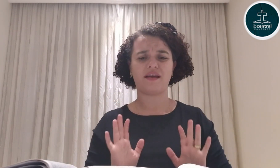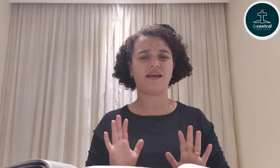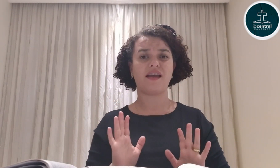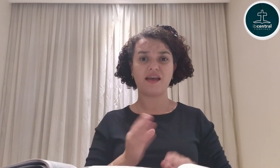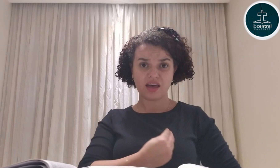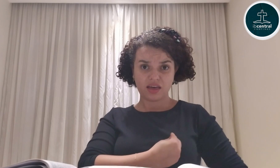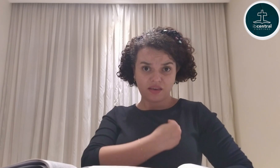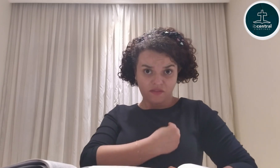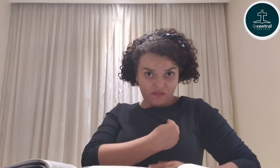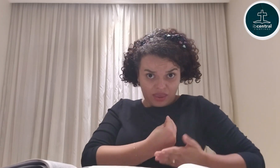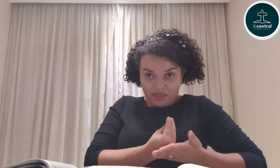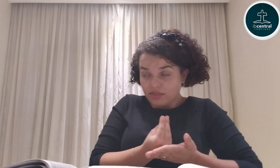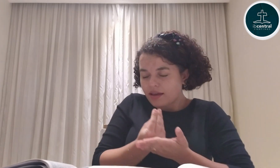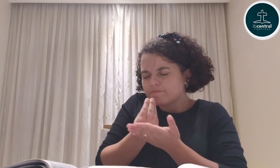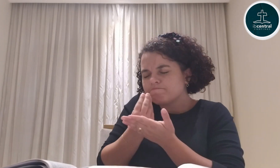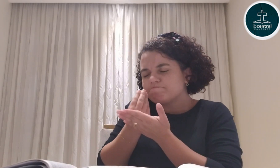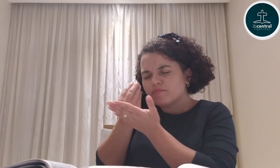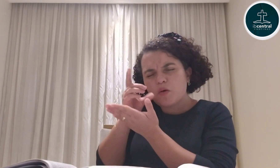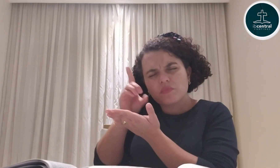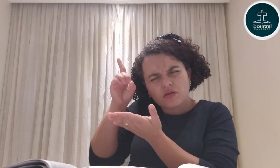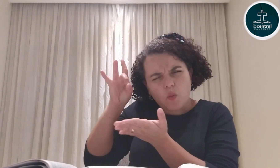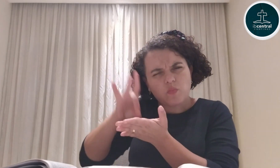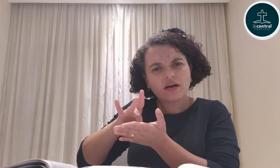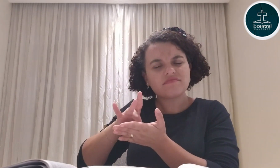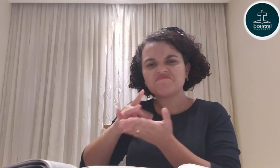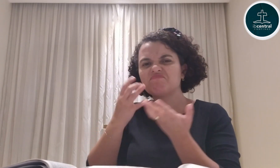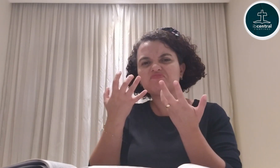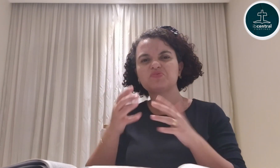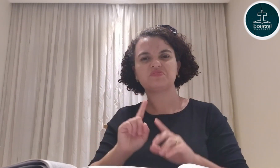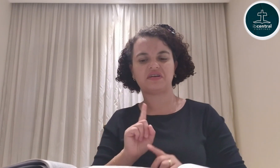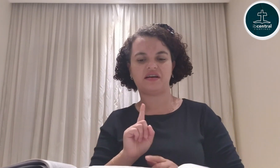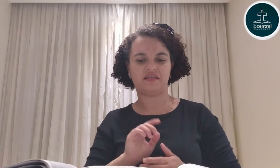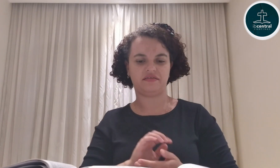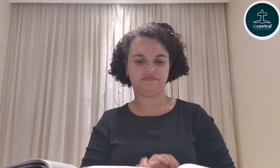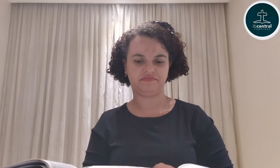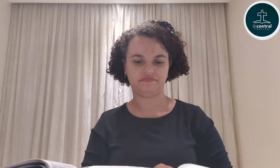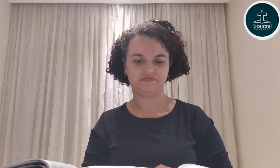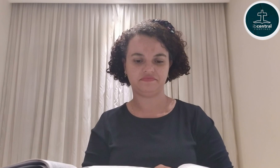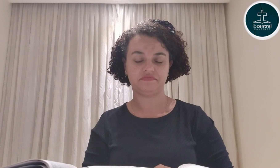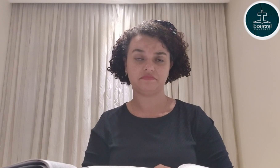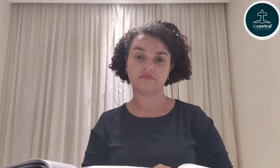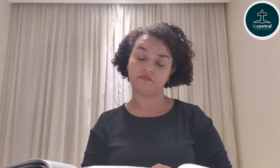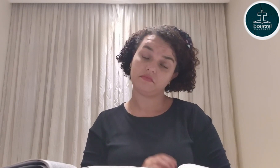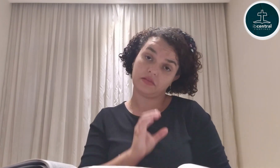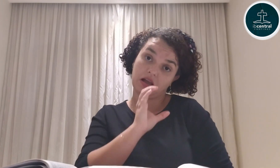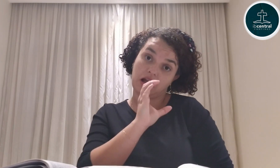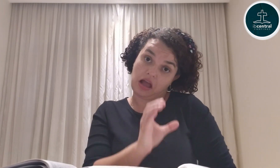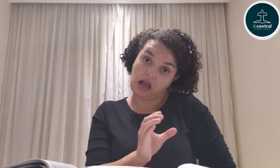Caim tinha um coração duro, ele não quis mudar, ele não entregou